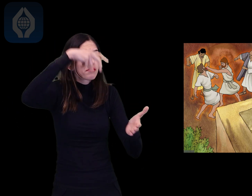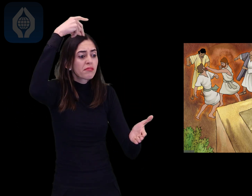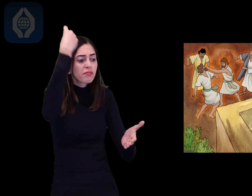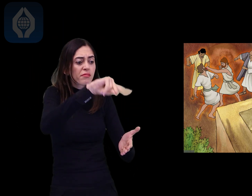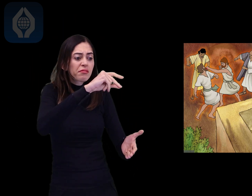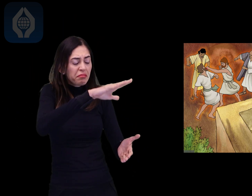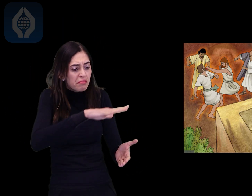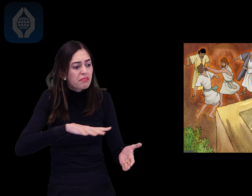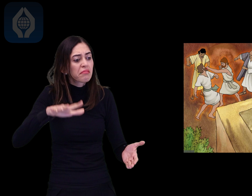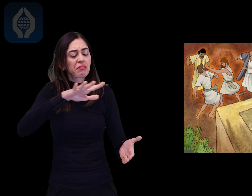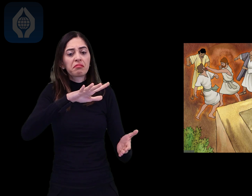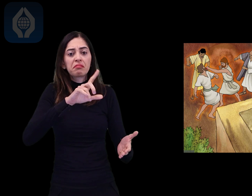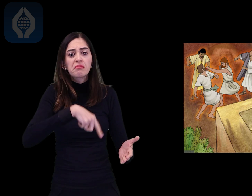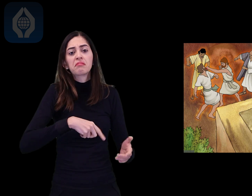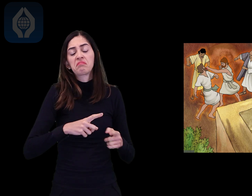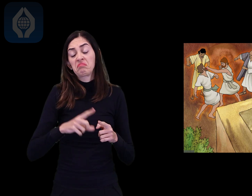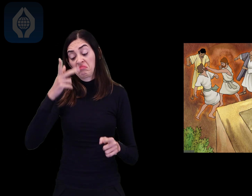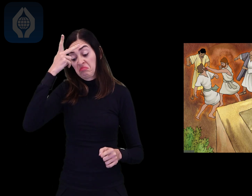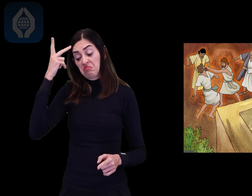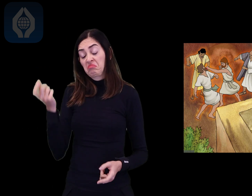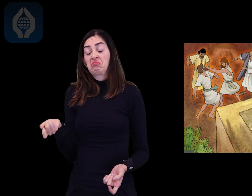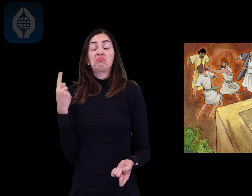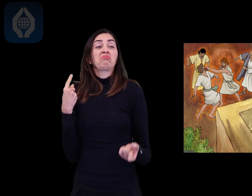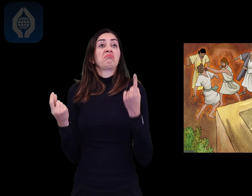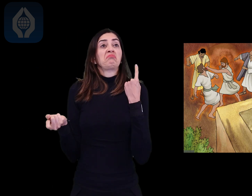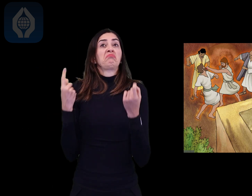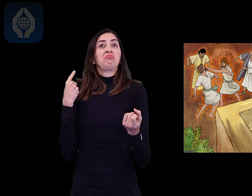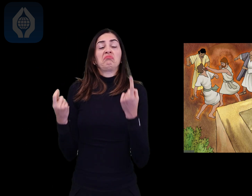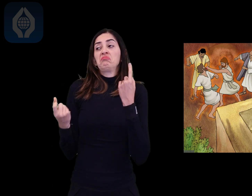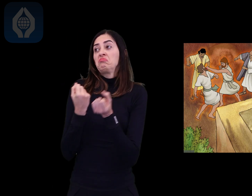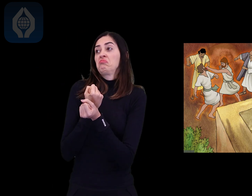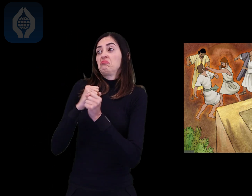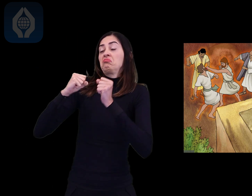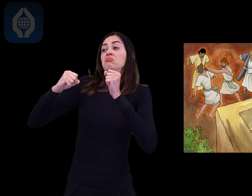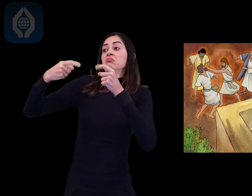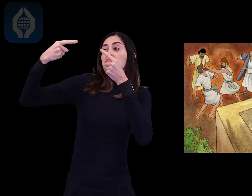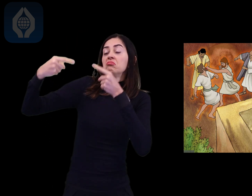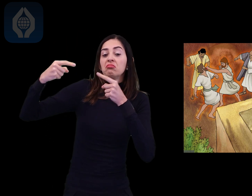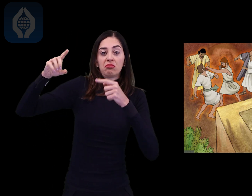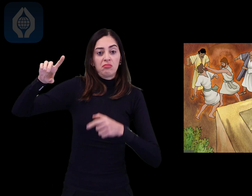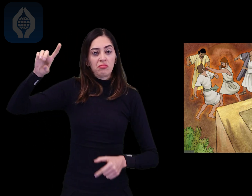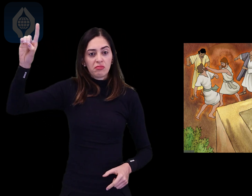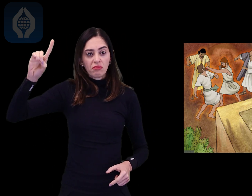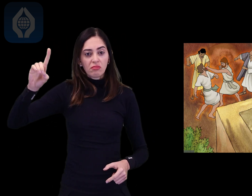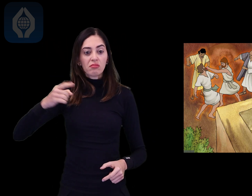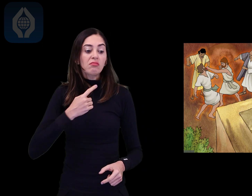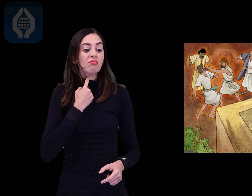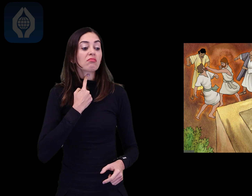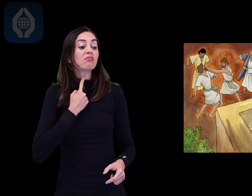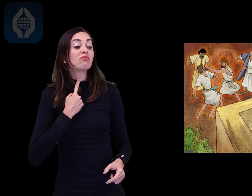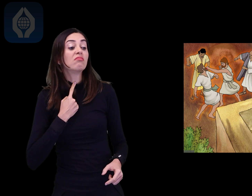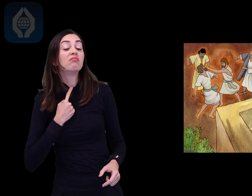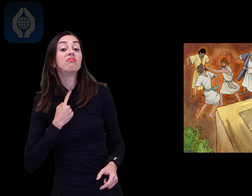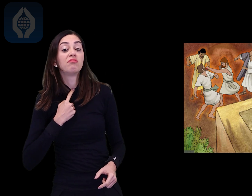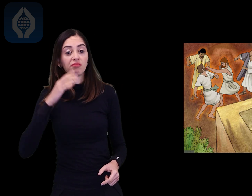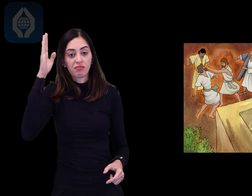contra Deus. Estavam se entregando a seus próprios desejos malignos. Suas mentes focalizavam apenas